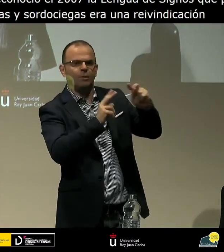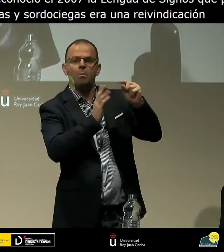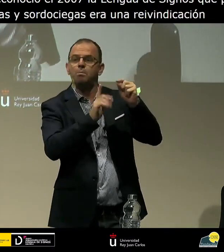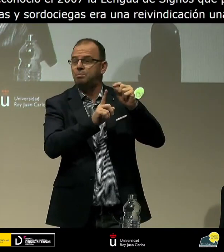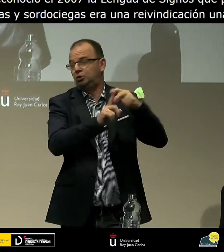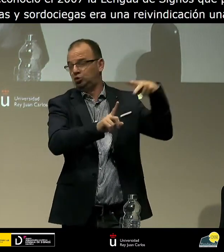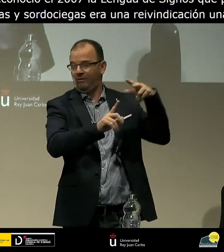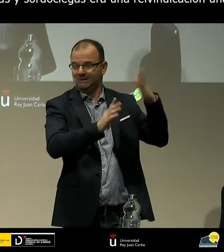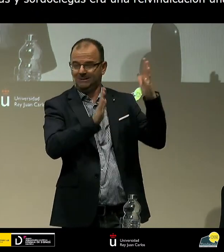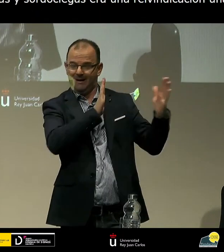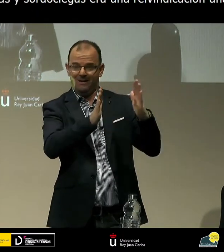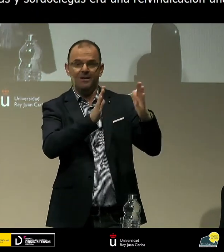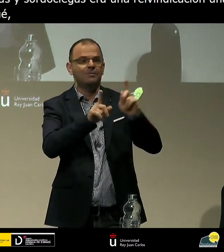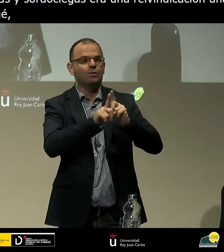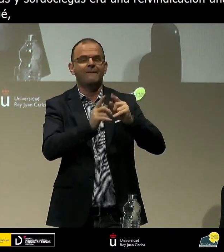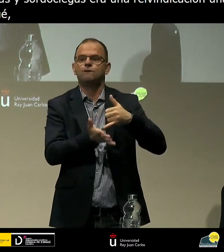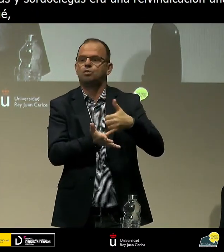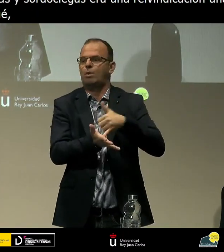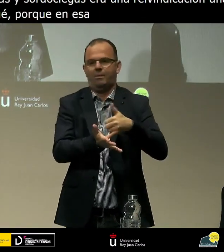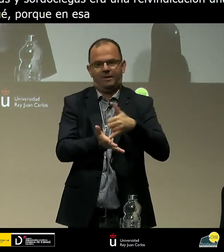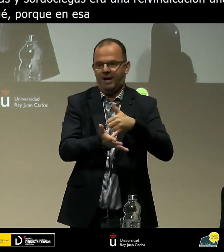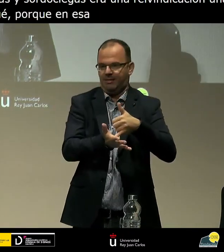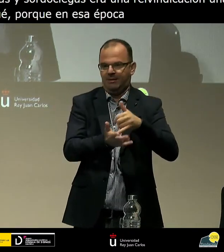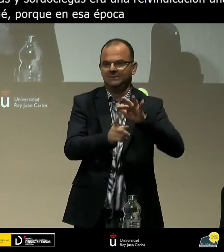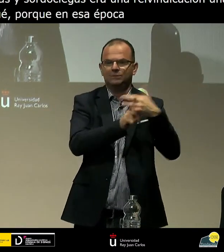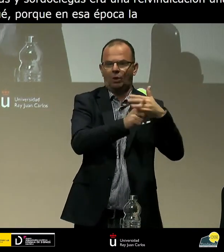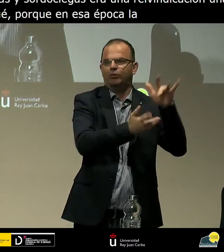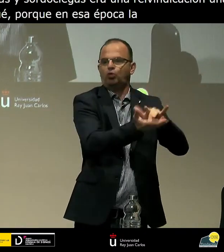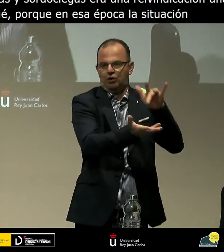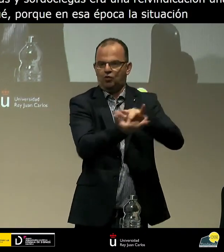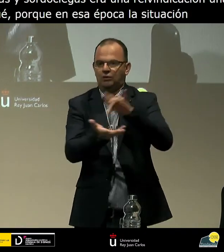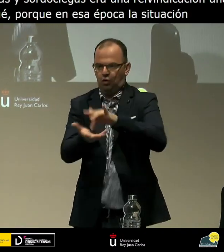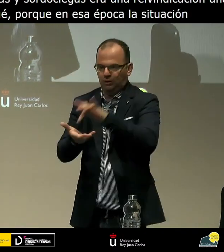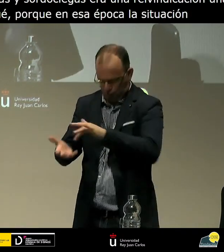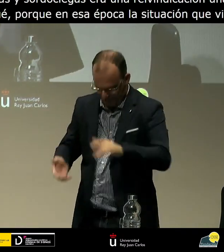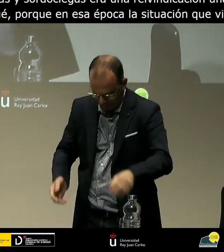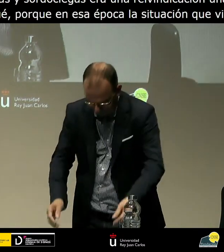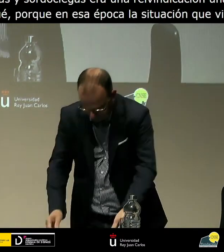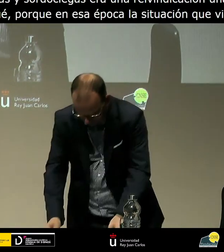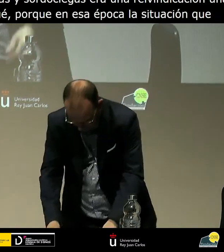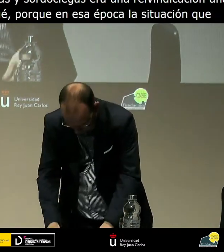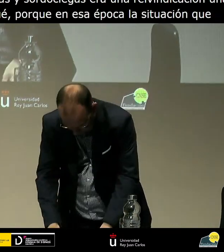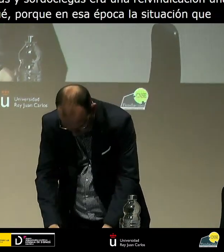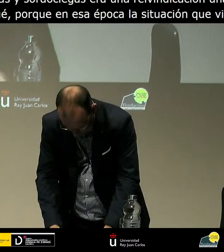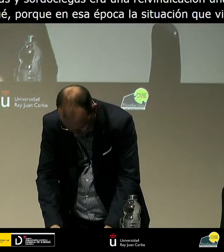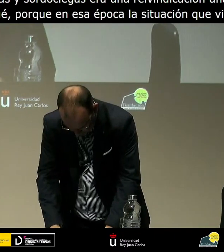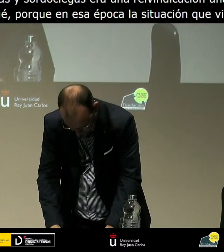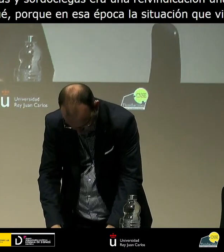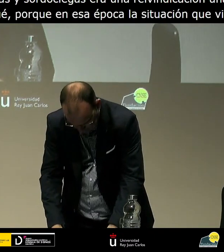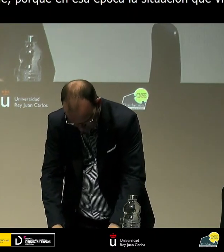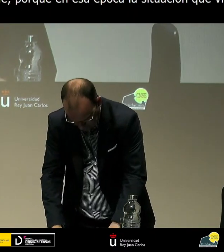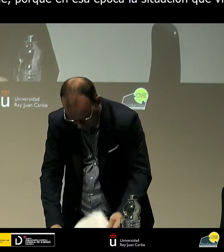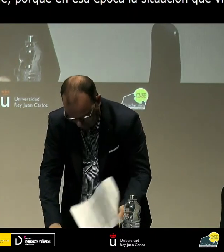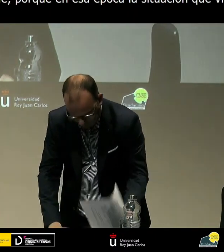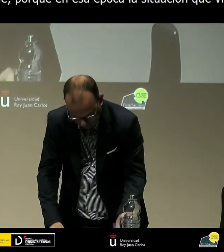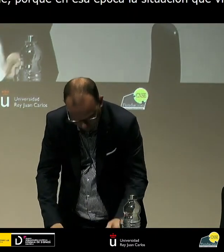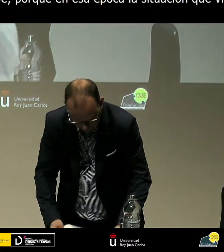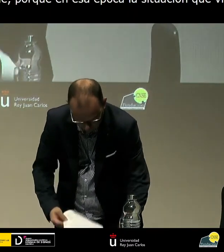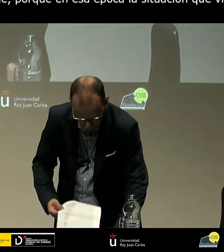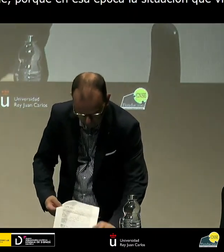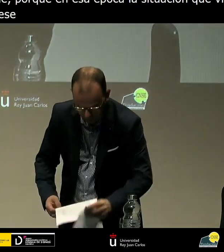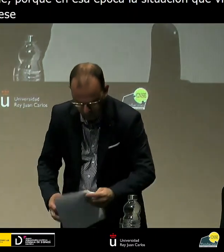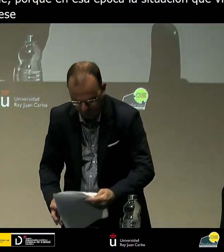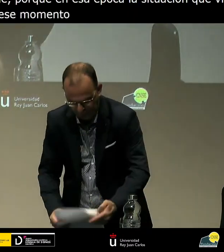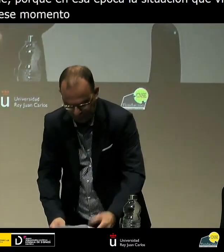la situación que vivía la lengua, desde el punto de vista de ese momento hacia la lengua, era una posición totalmente